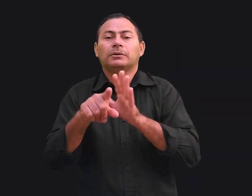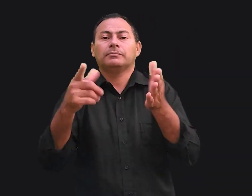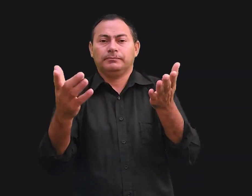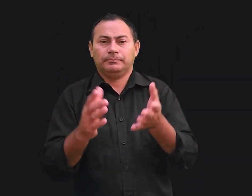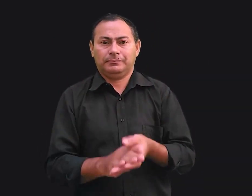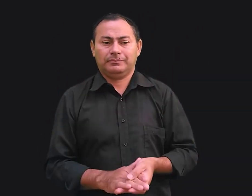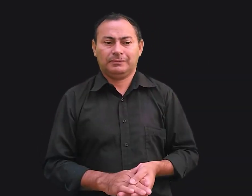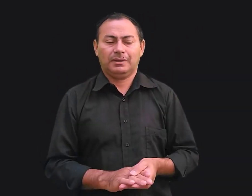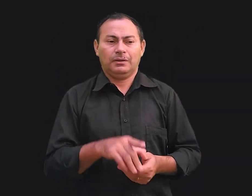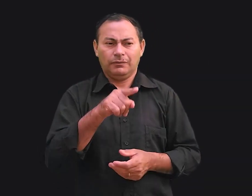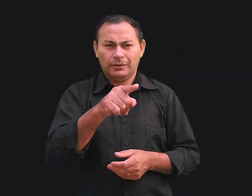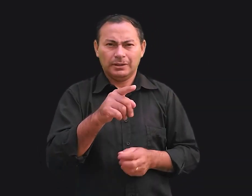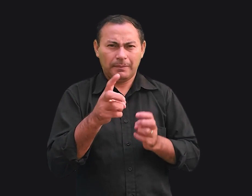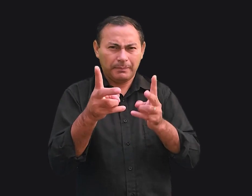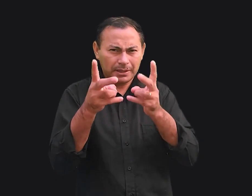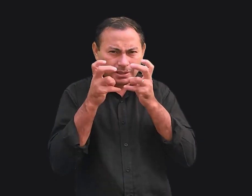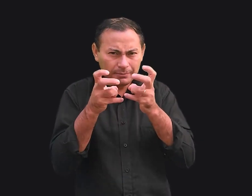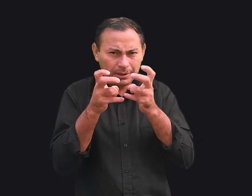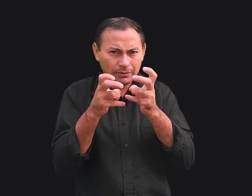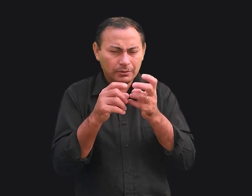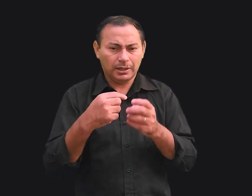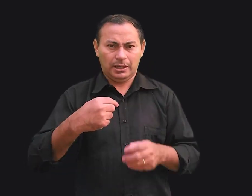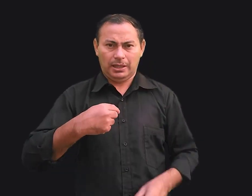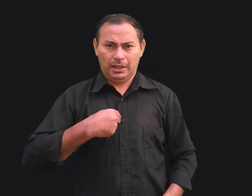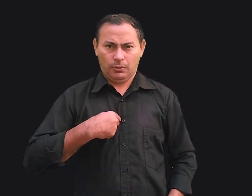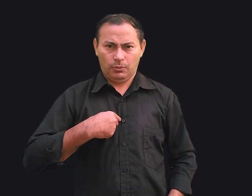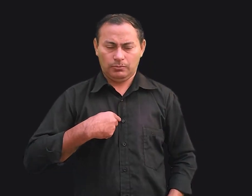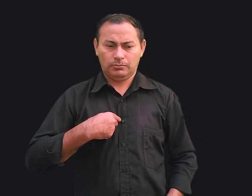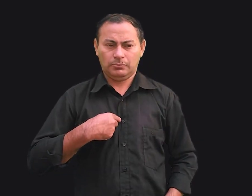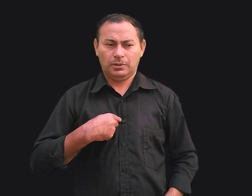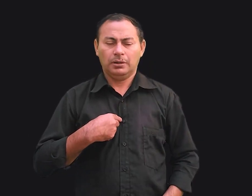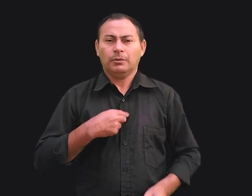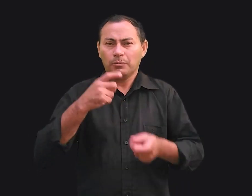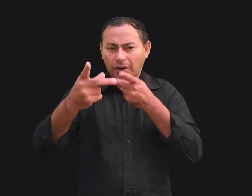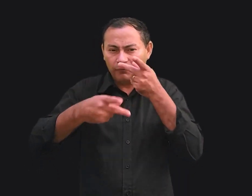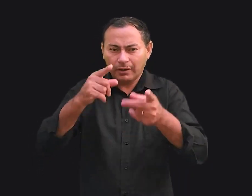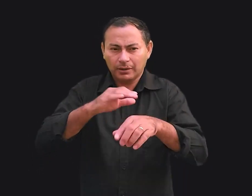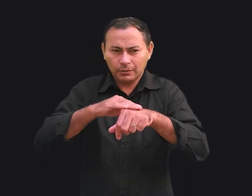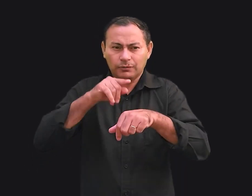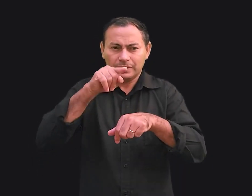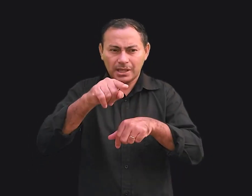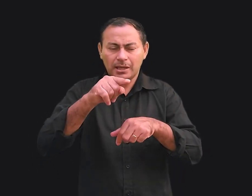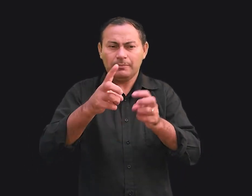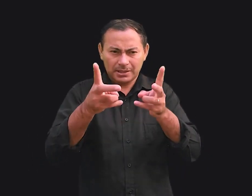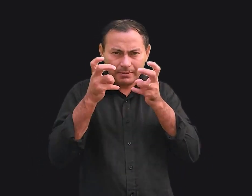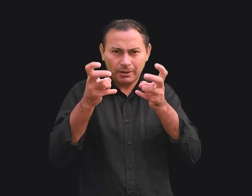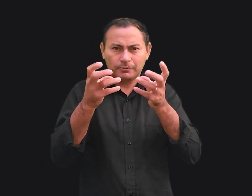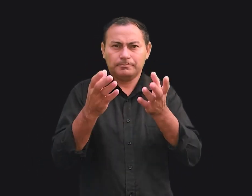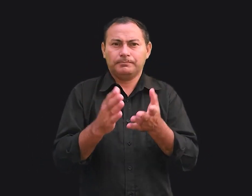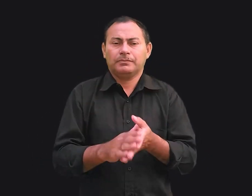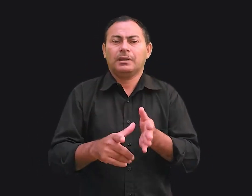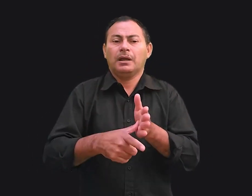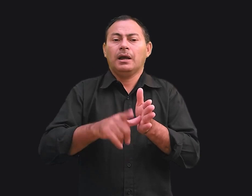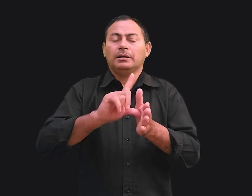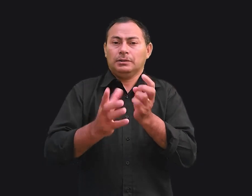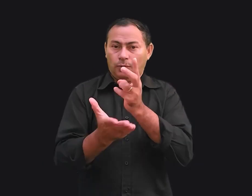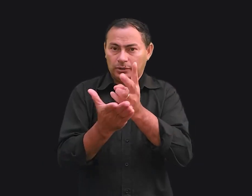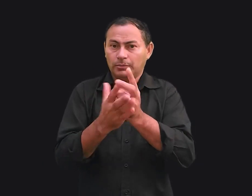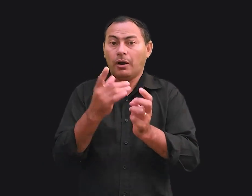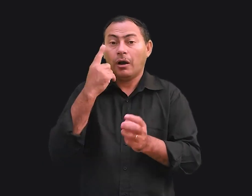pergunta. Você percebeu que eu estou falando com você? Antes de continuarmos, devemos